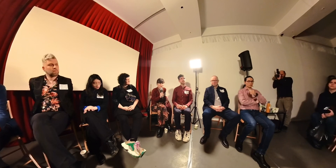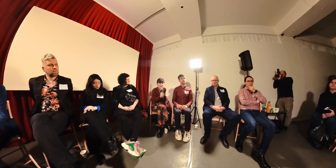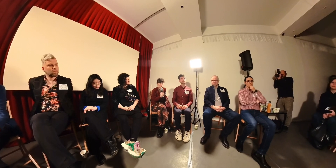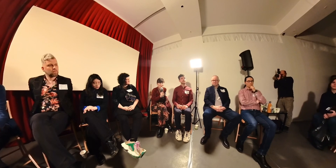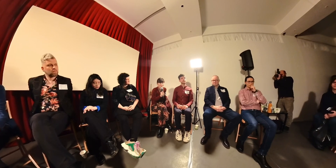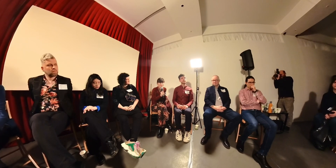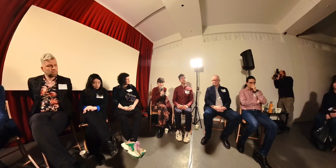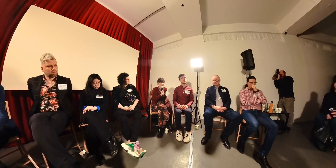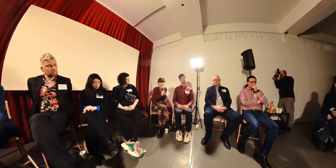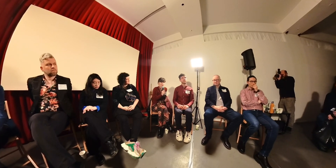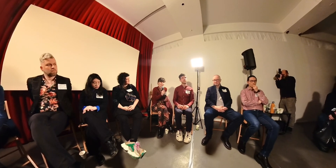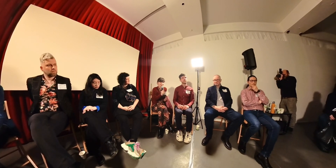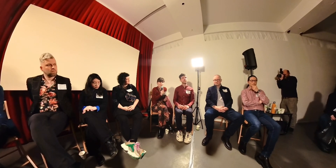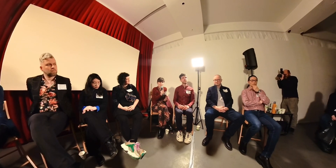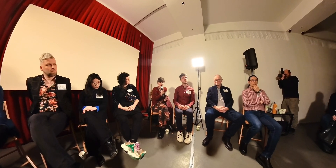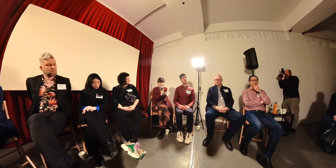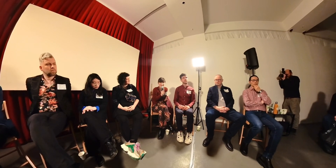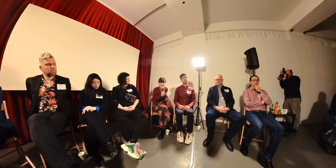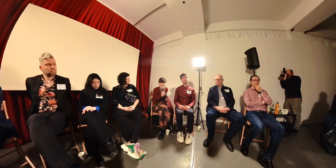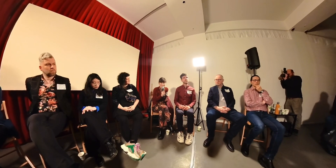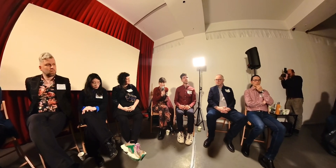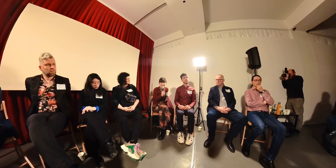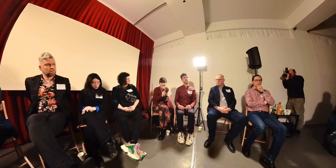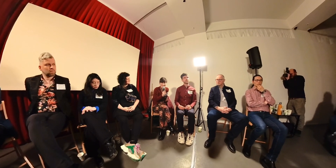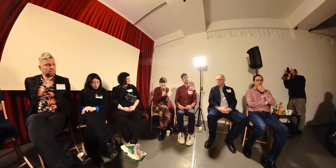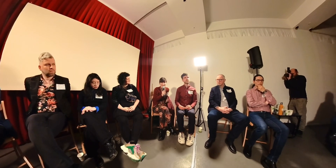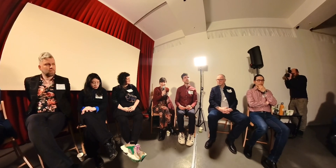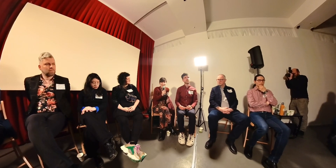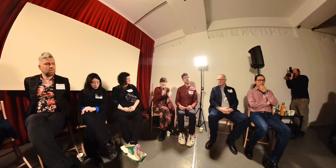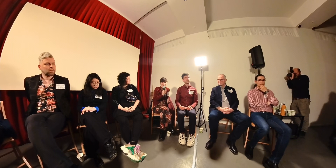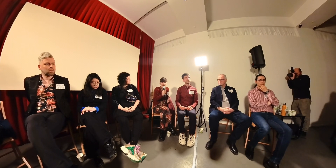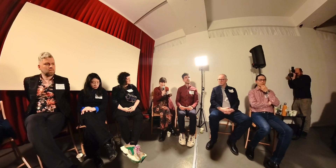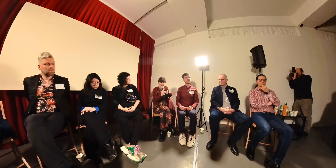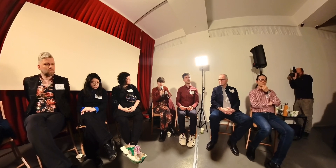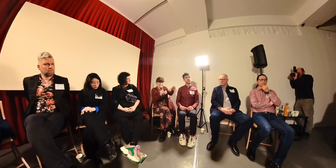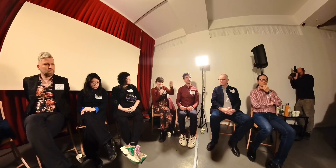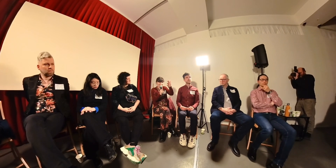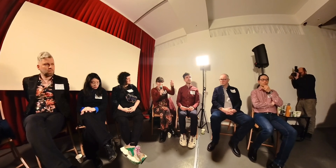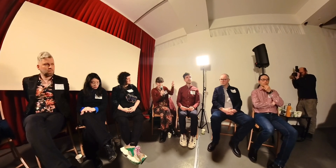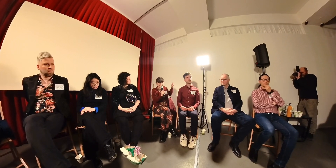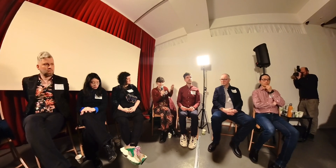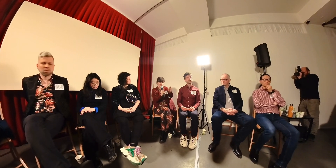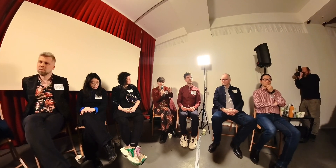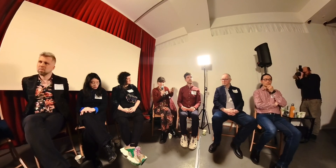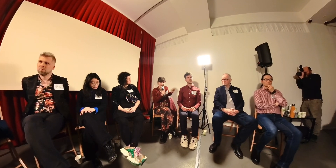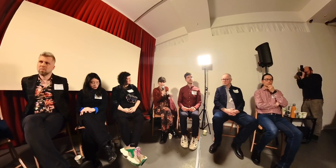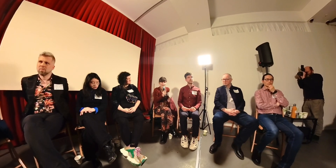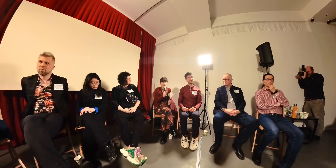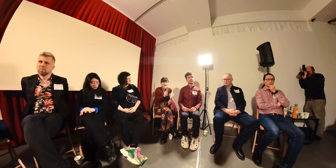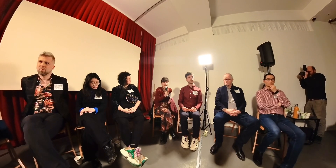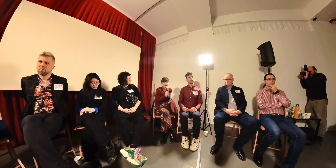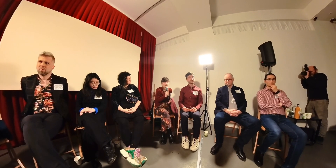filmaři pracují tak, aby se v tom zvuku a obraze neopakovaly ty též informace a vzájemně se vlastně tyhle dva kanály